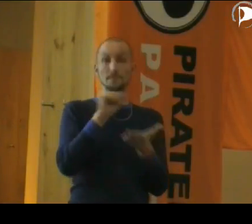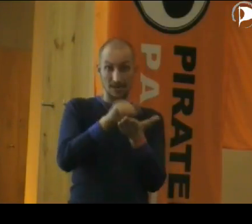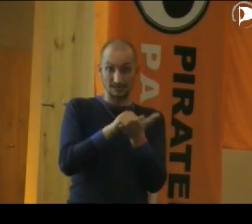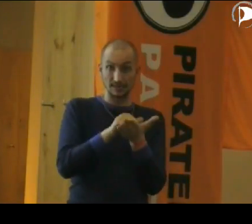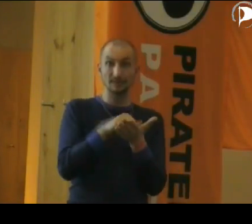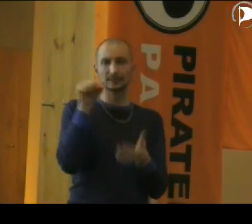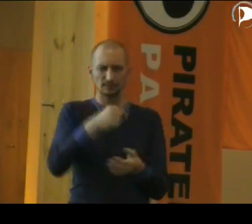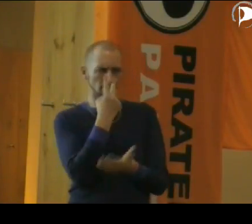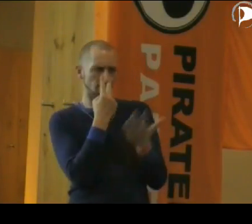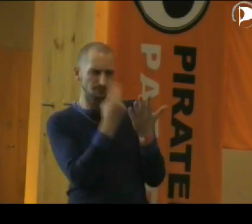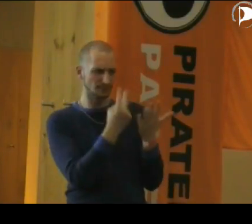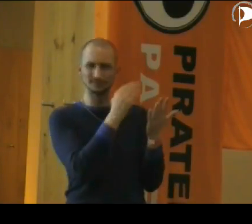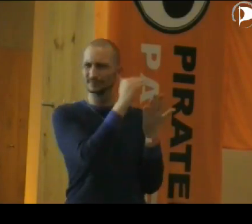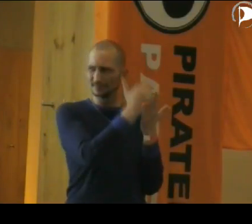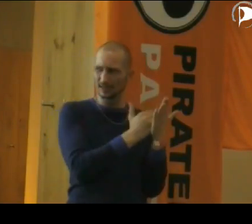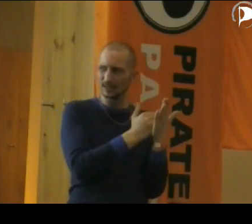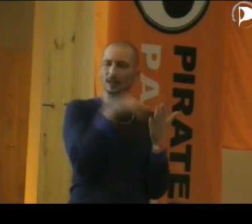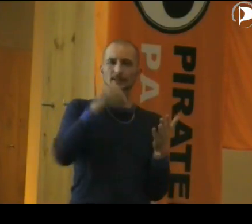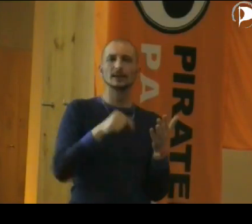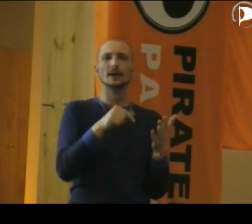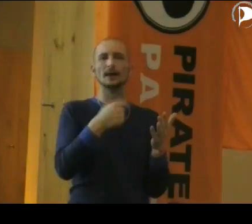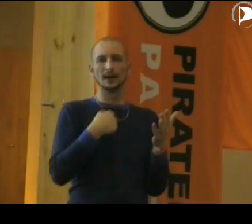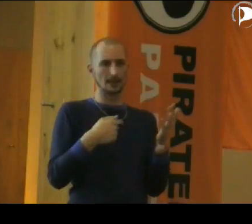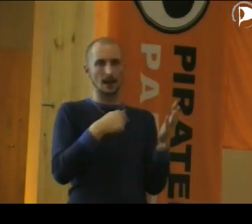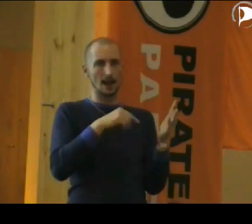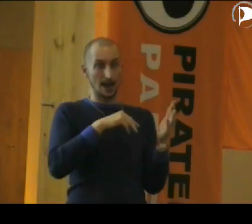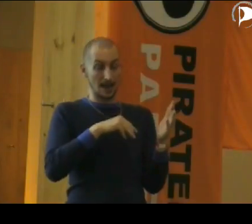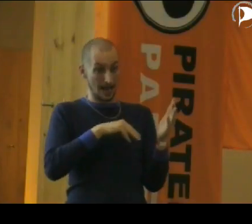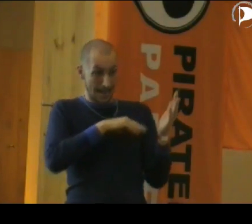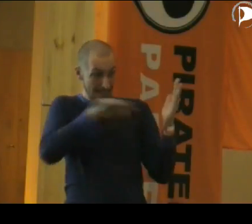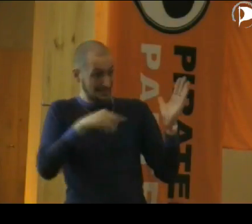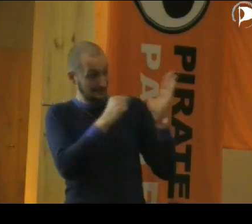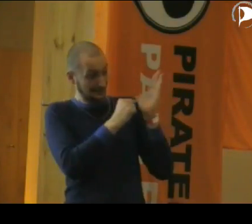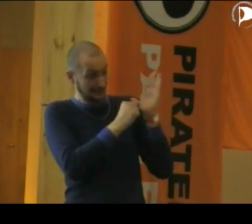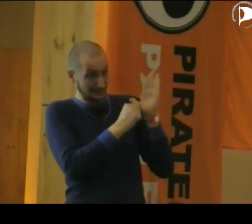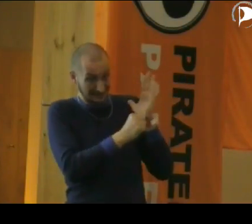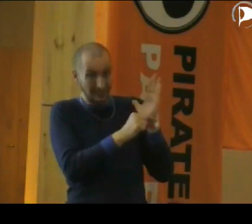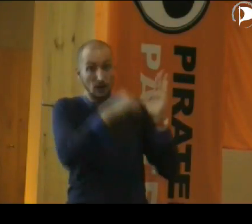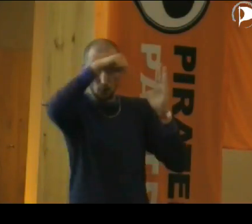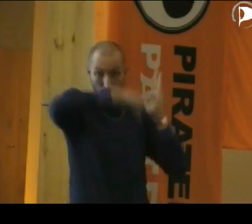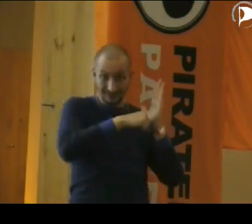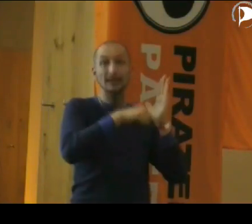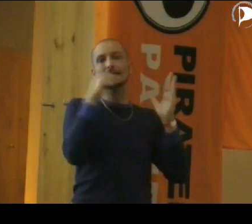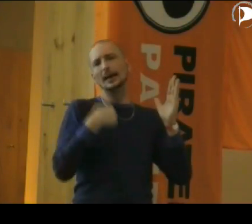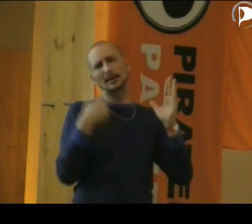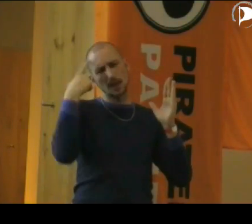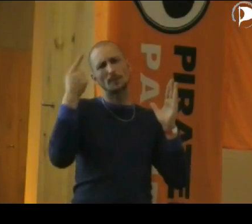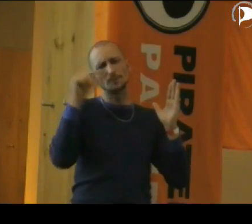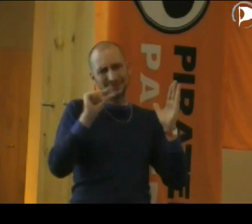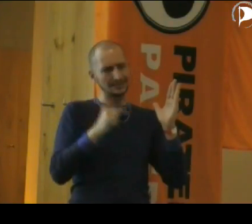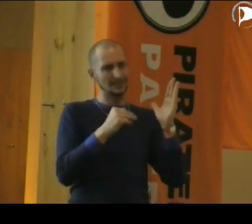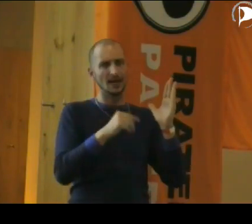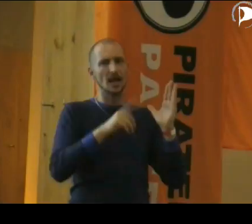90 von den letzten 100 ps als einer der automobilisten ich denke das wäre ich ein bisschen werden kaká